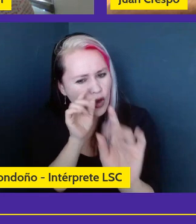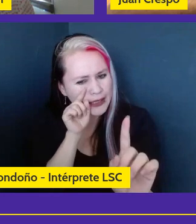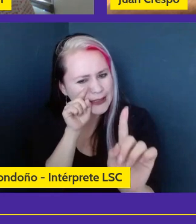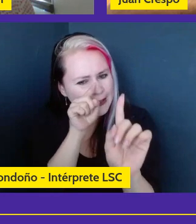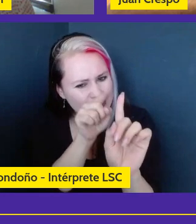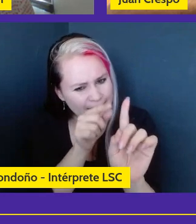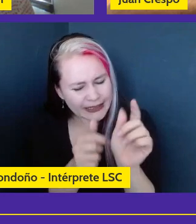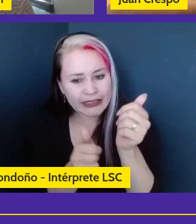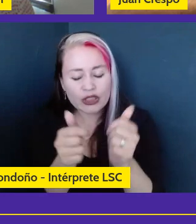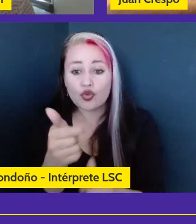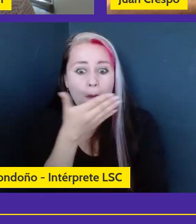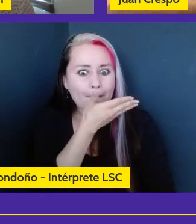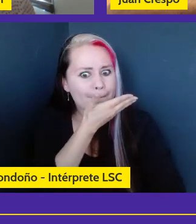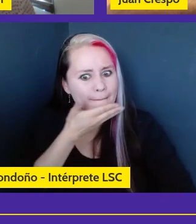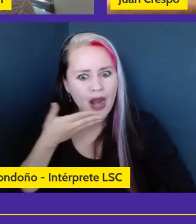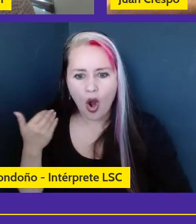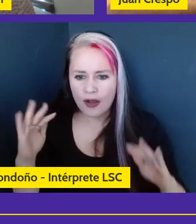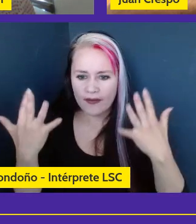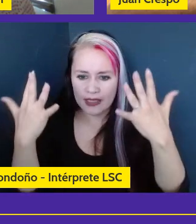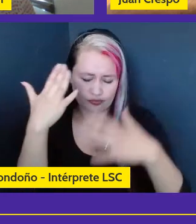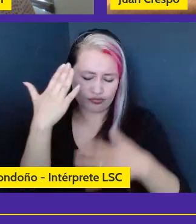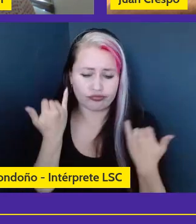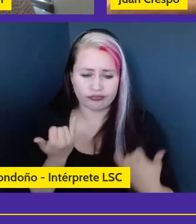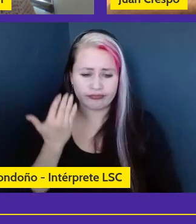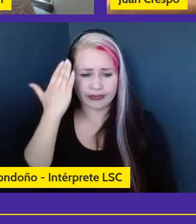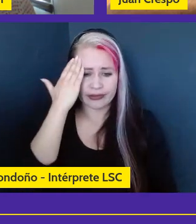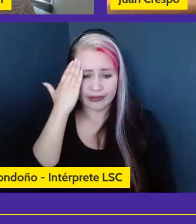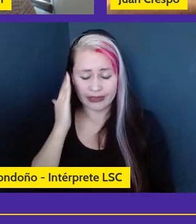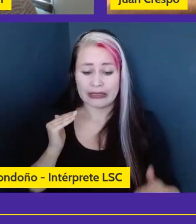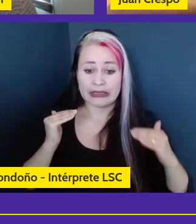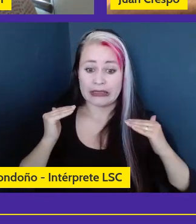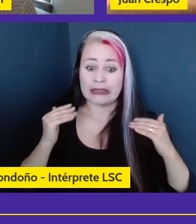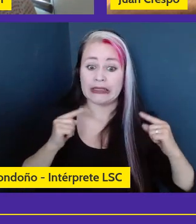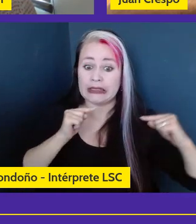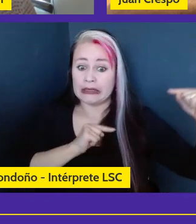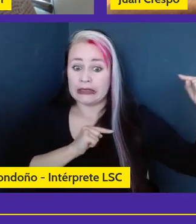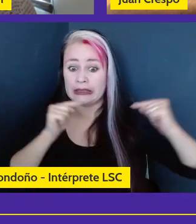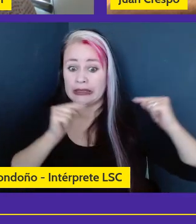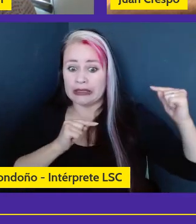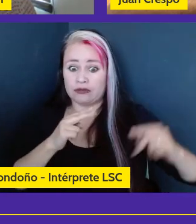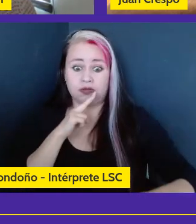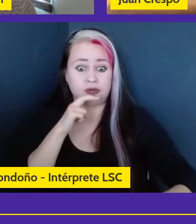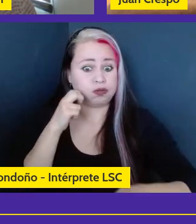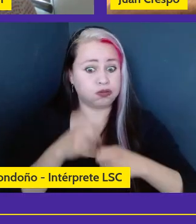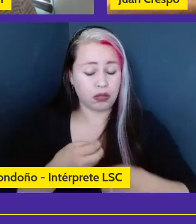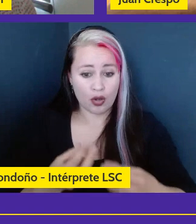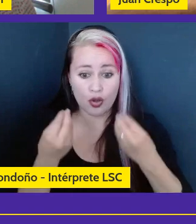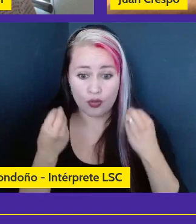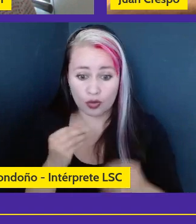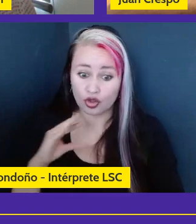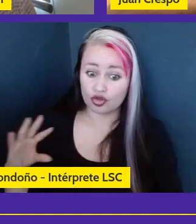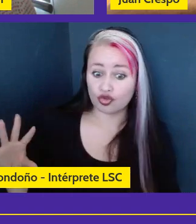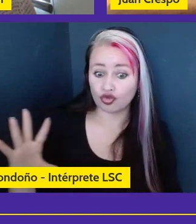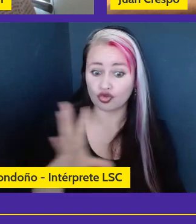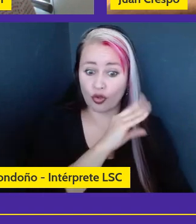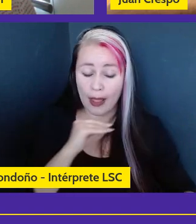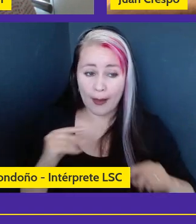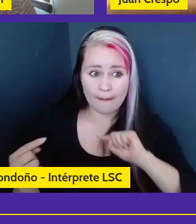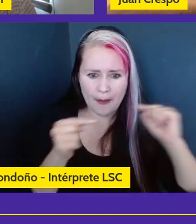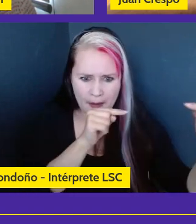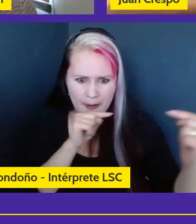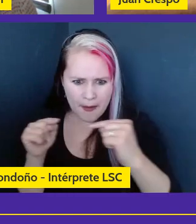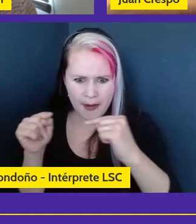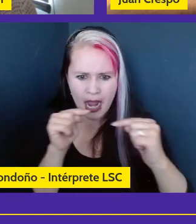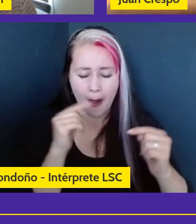¿Cuáles son los mejores? Porque sabemos también que la competencia es difícil. Y no todas las películas van a llegar a todos los festivales que